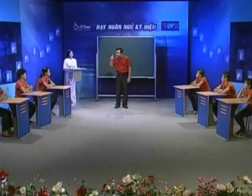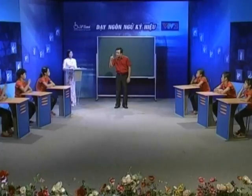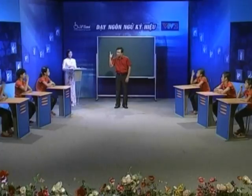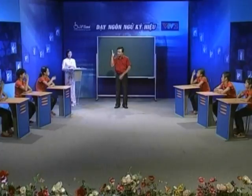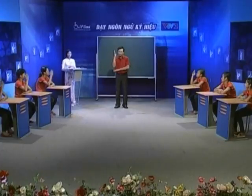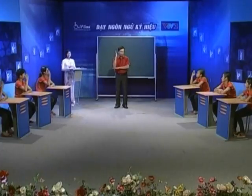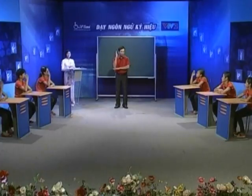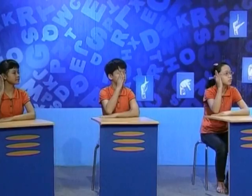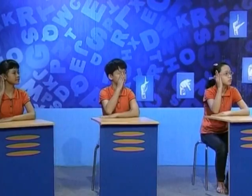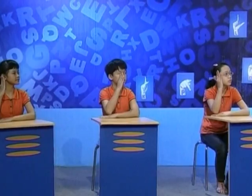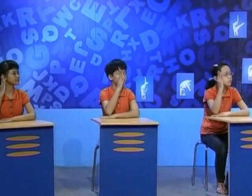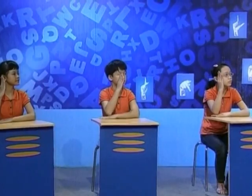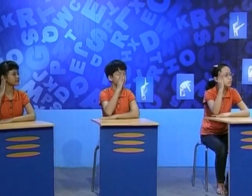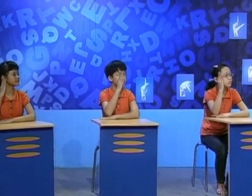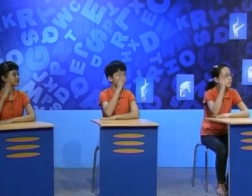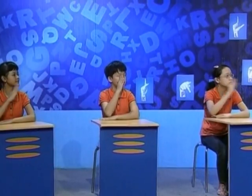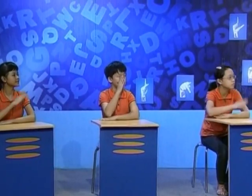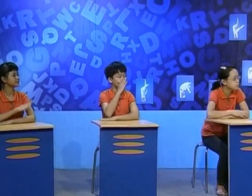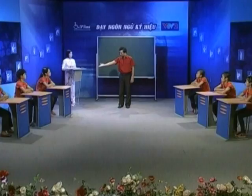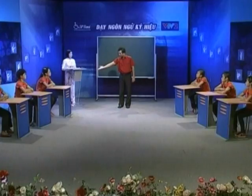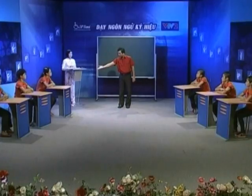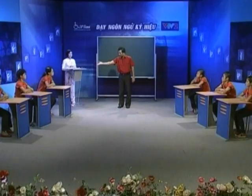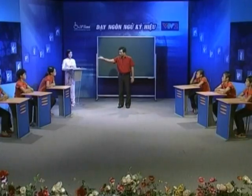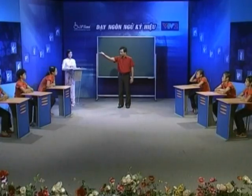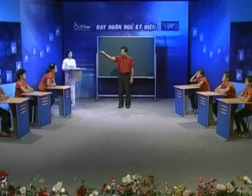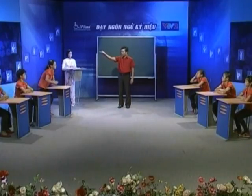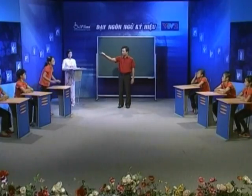Các em còn nhớ hôm trước chúng ta đã học những ký hiệu nào không?